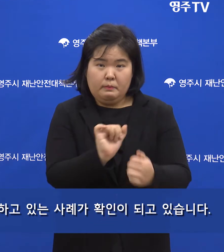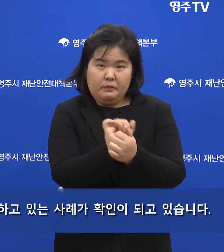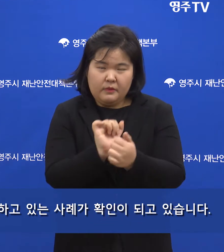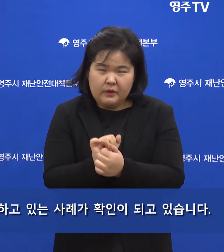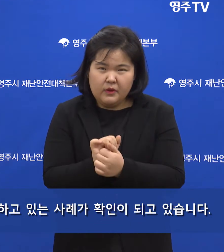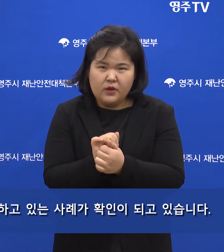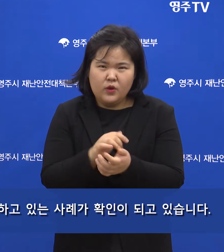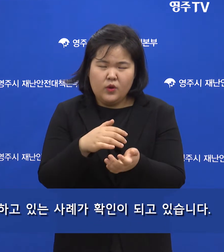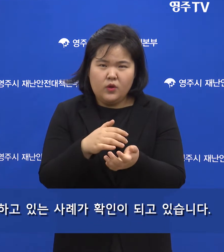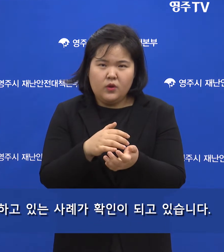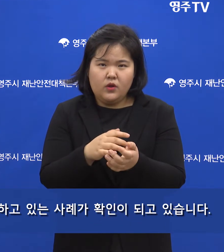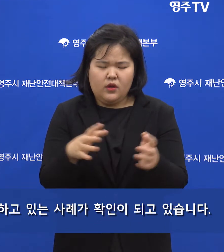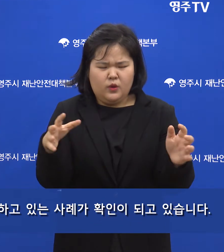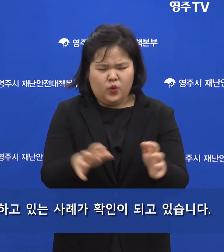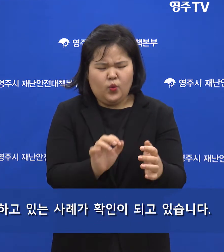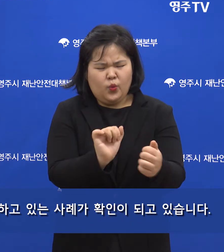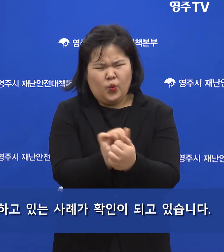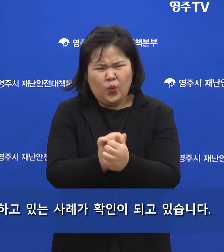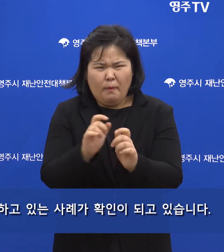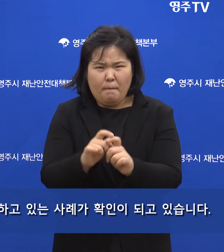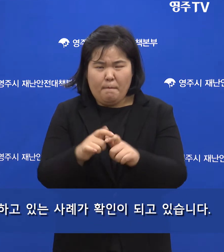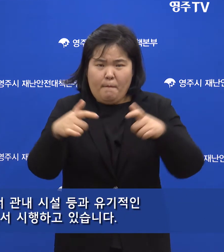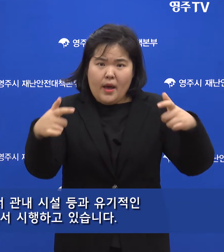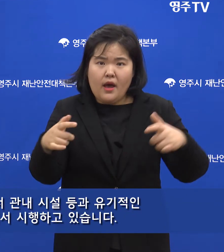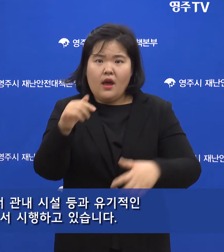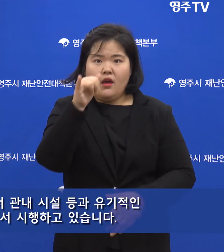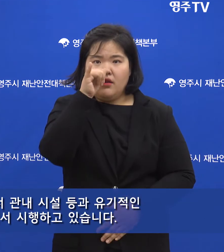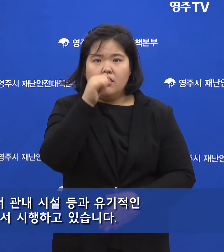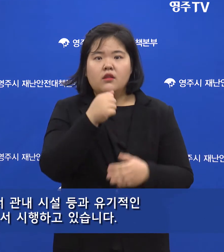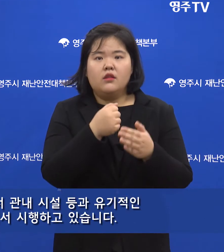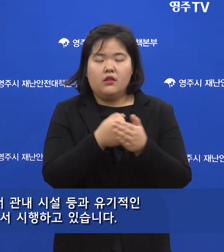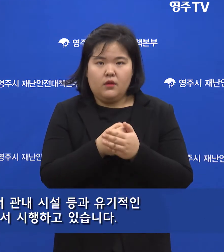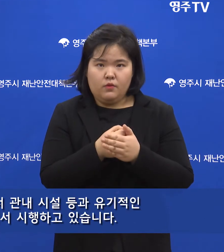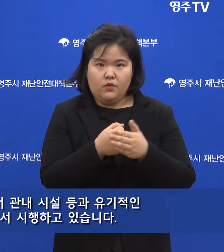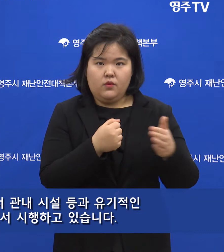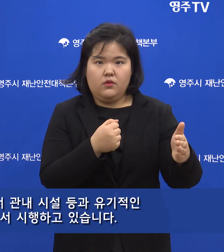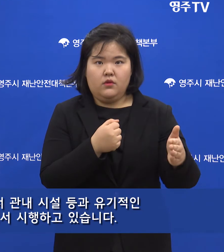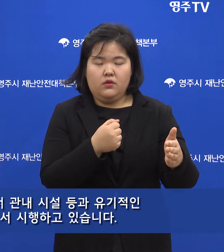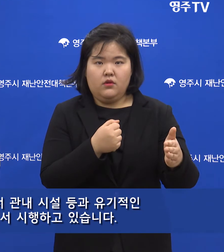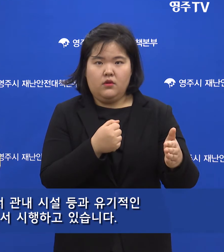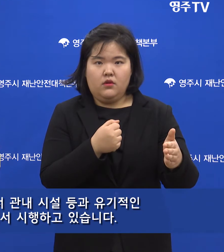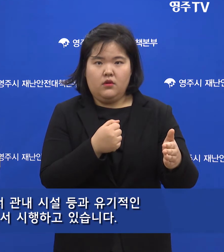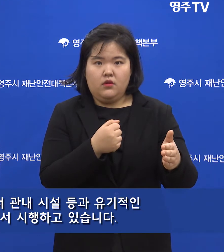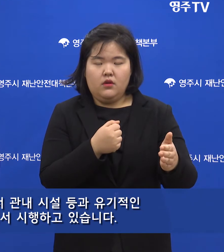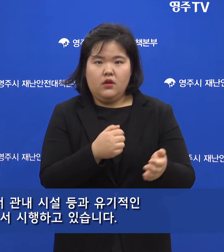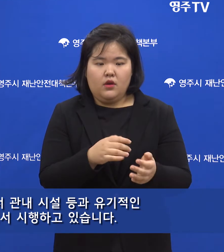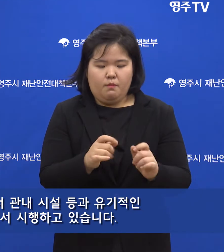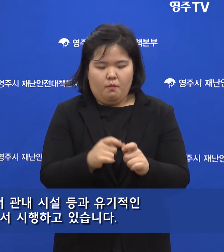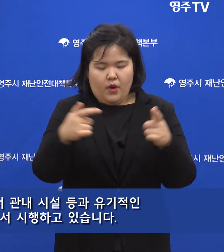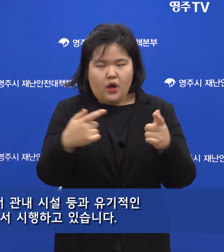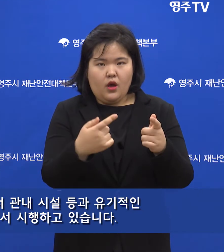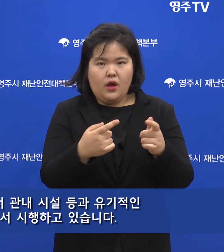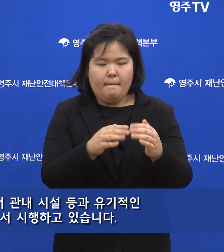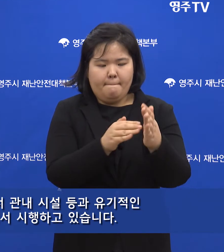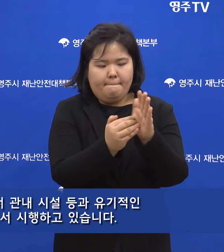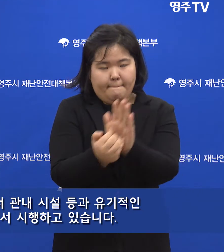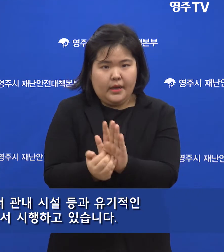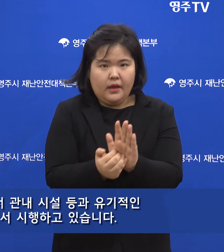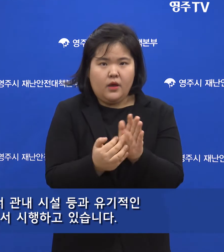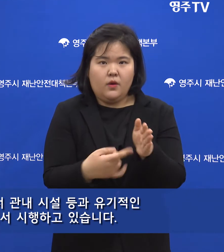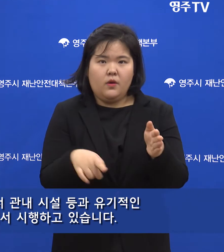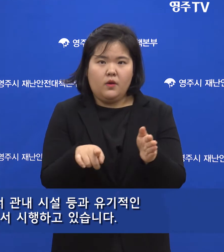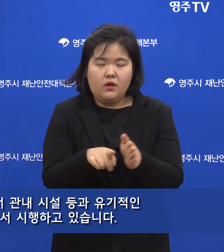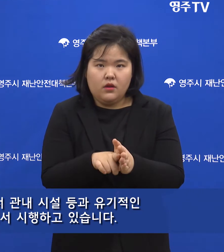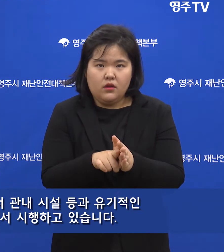집단 발병하고 있는 사례가 이렇게 확인이 되고 있습니다. 따라서 이 추가 전파를 막기 위해서 관내 시설 등과